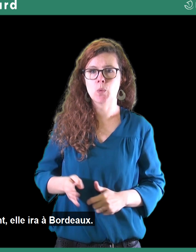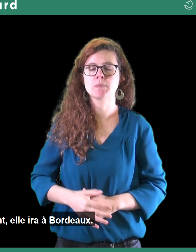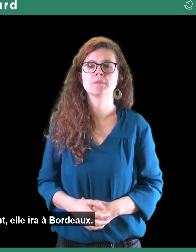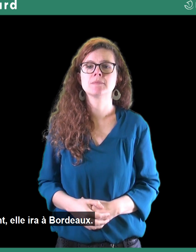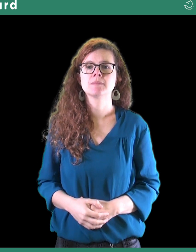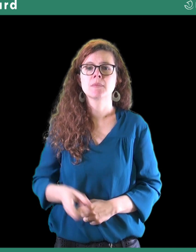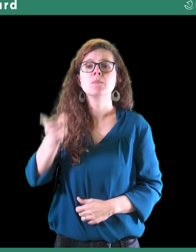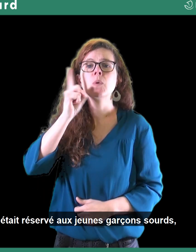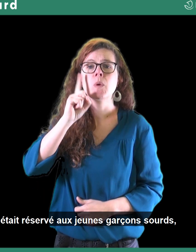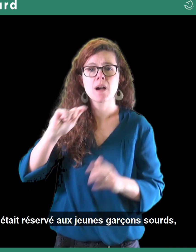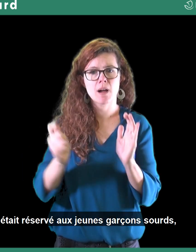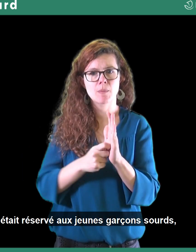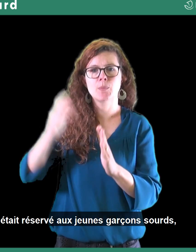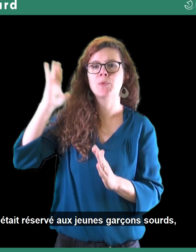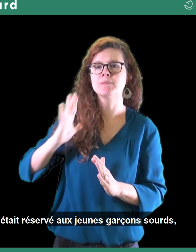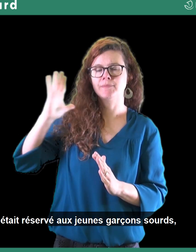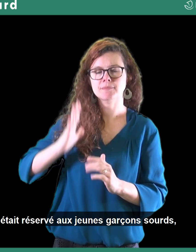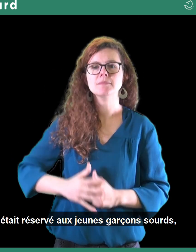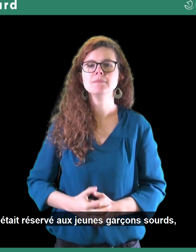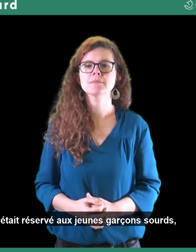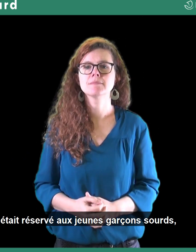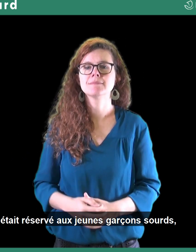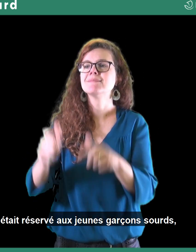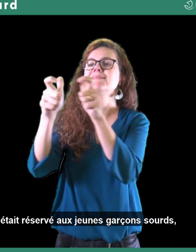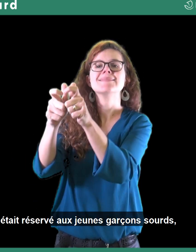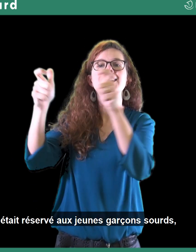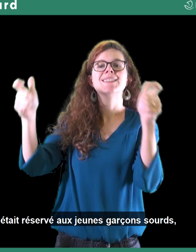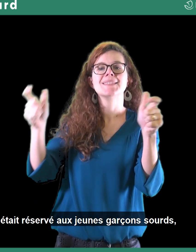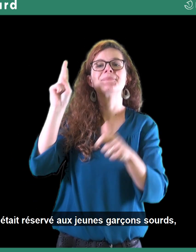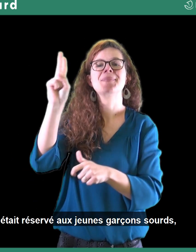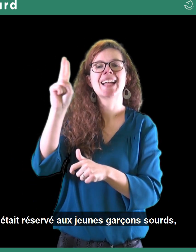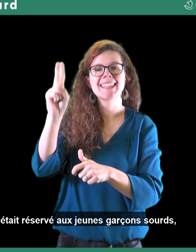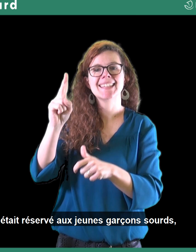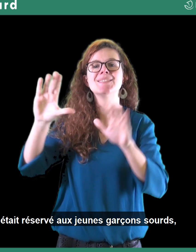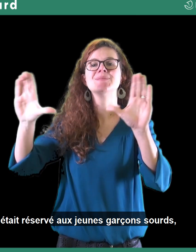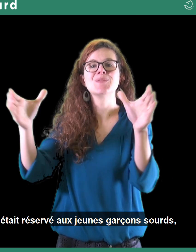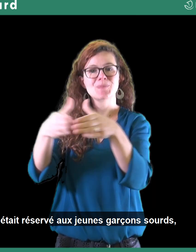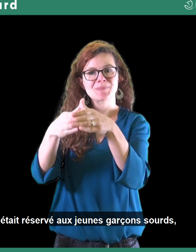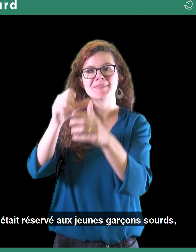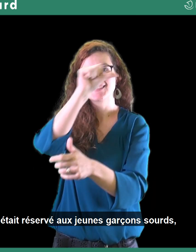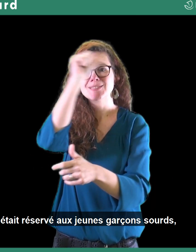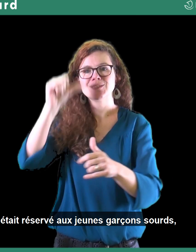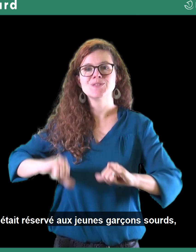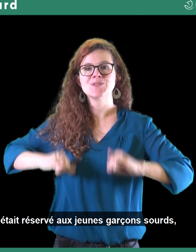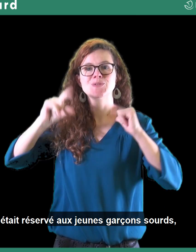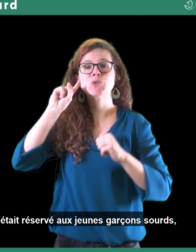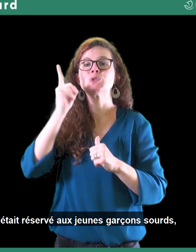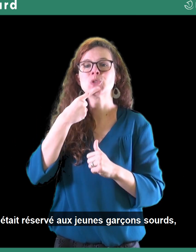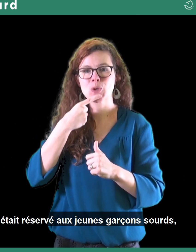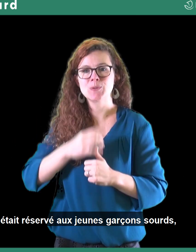Et pourtant, elle ira à Bordeaux, car l'établissement parisien est réservé aux jeunes garçons sourds,